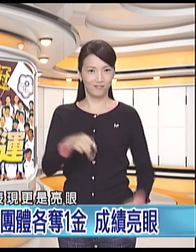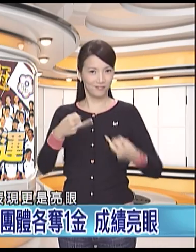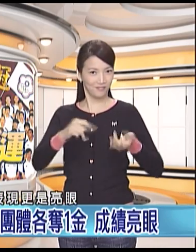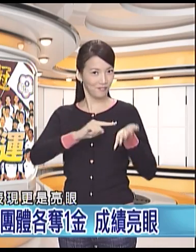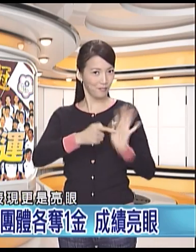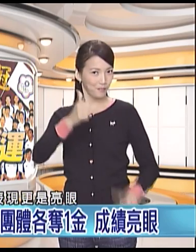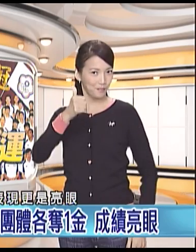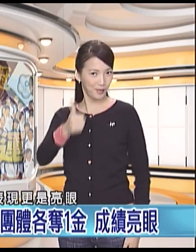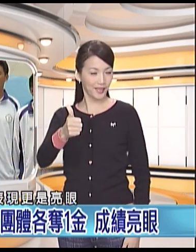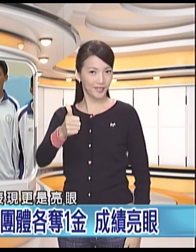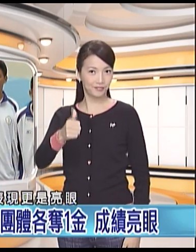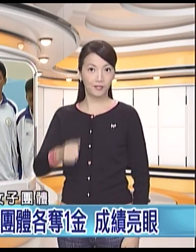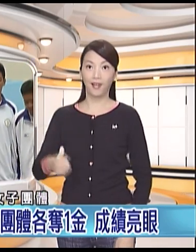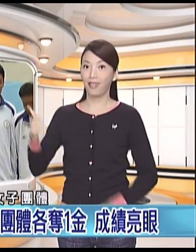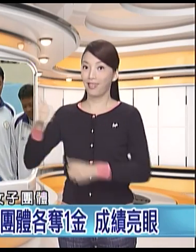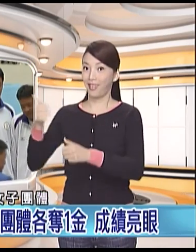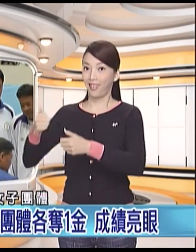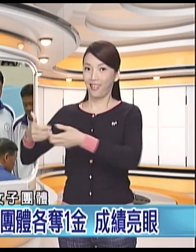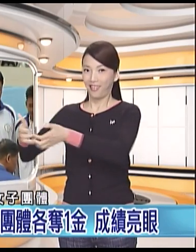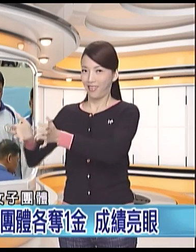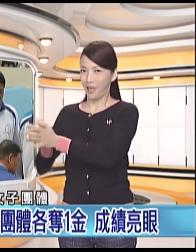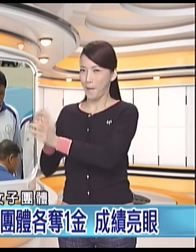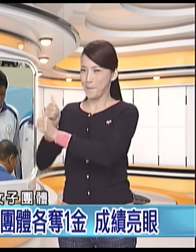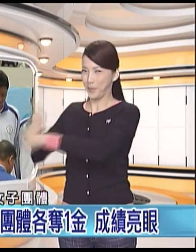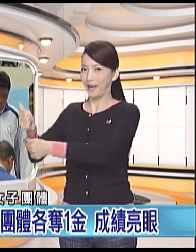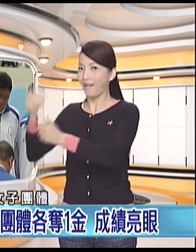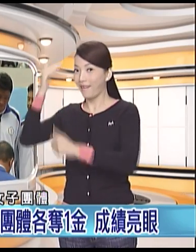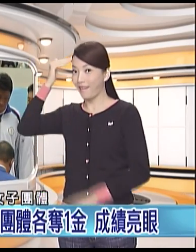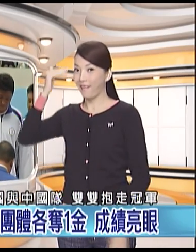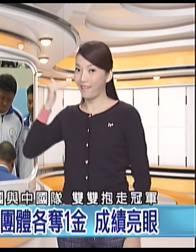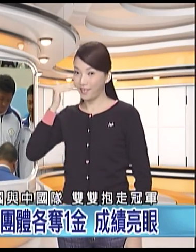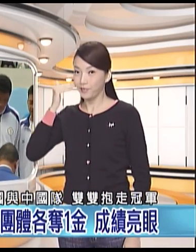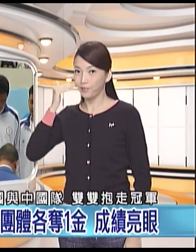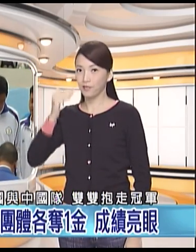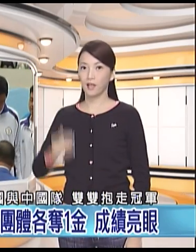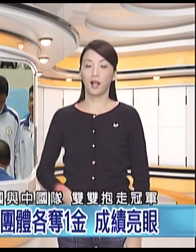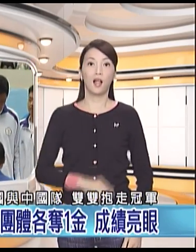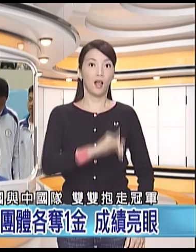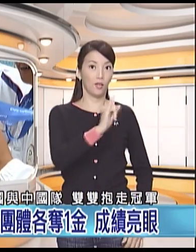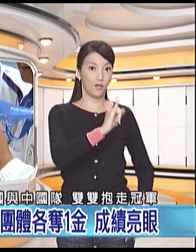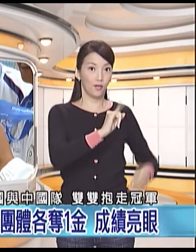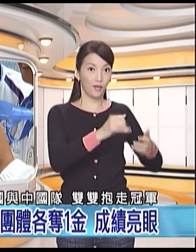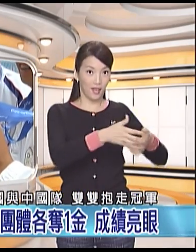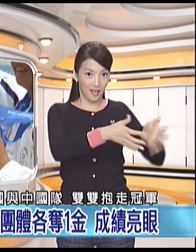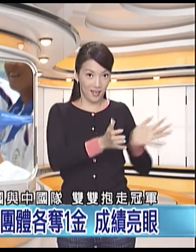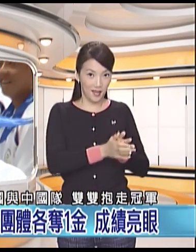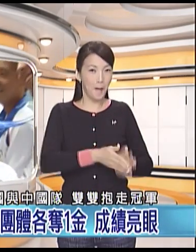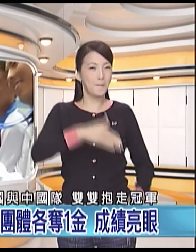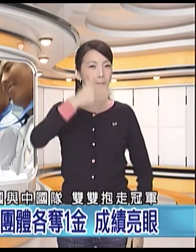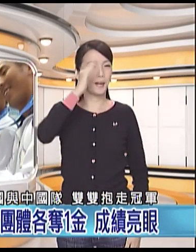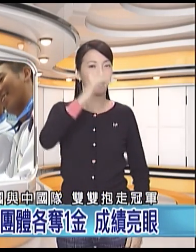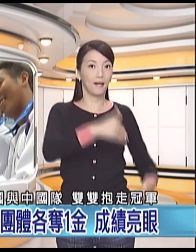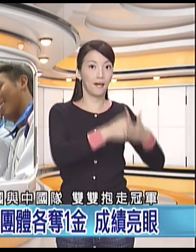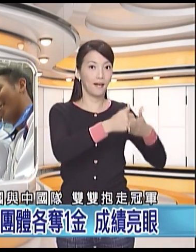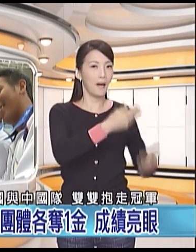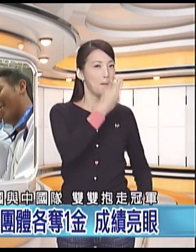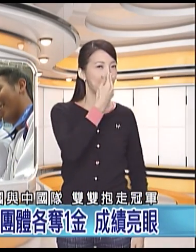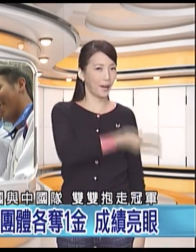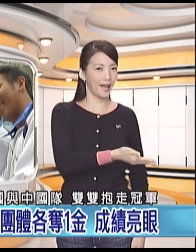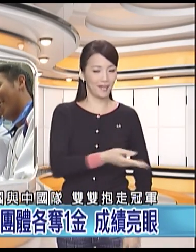眼，男子团体和女子团体分别力克韩国与中国队，双双